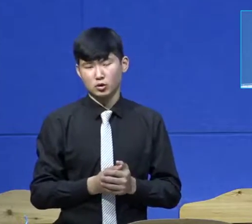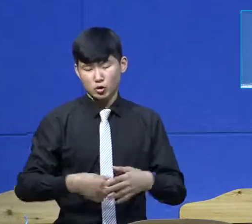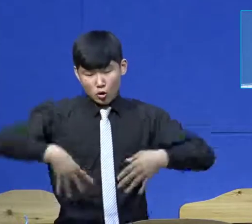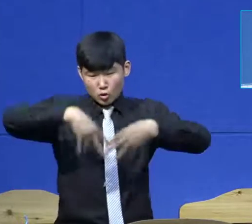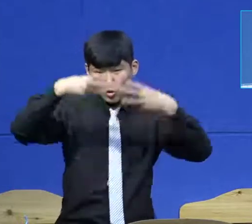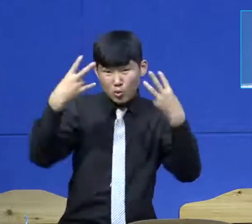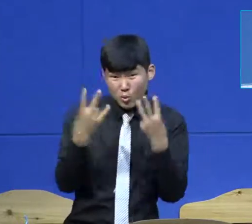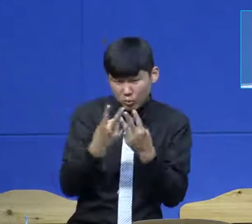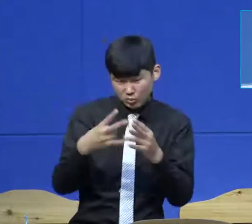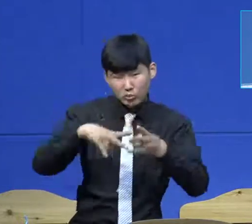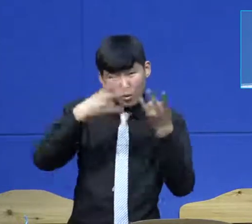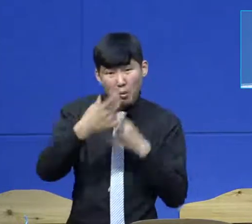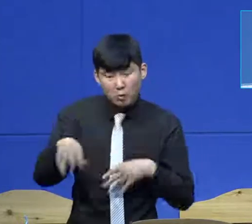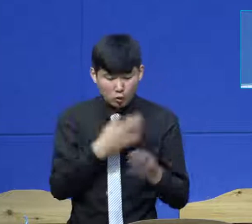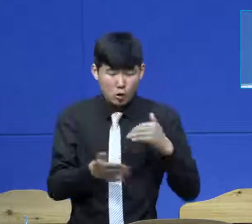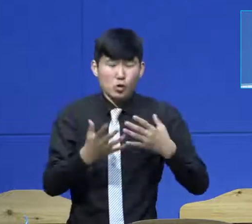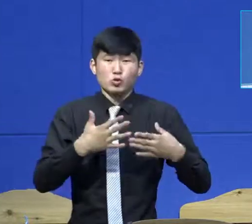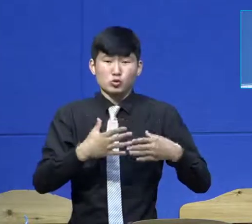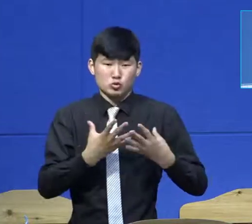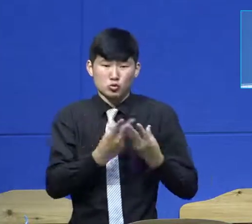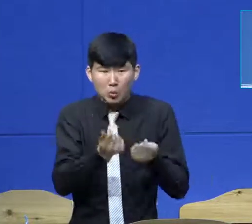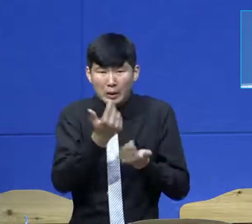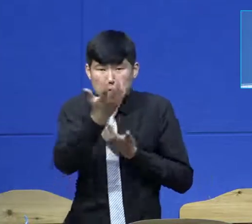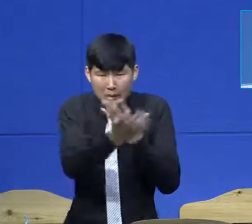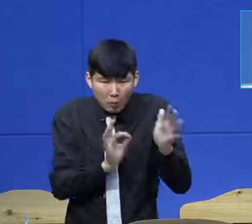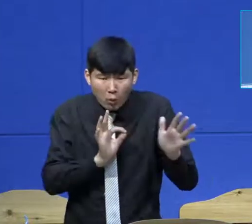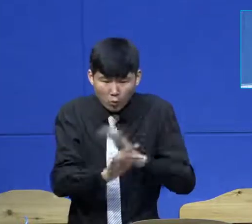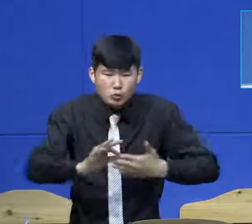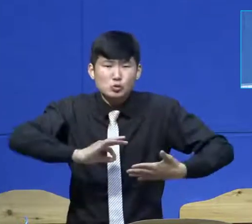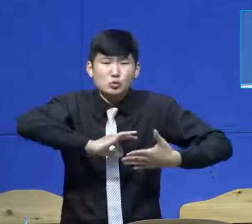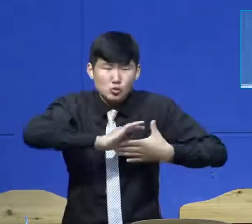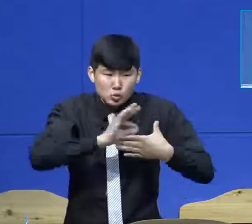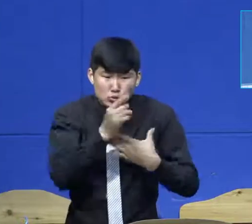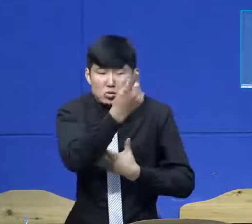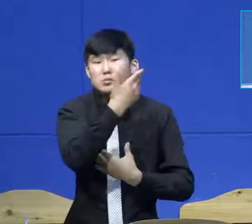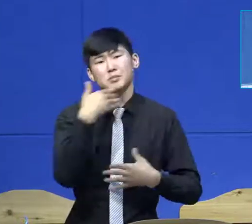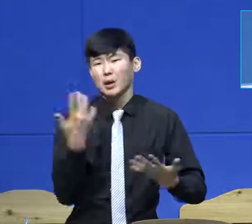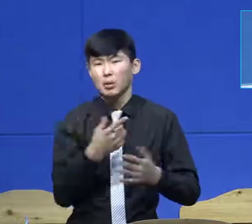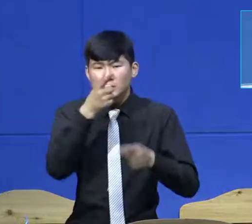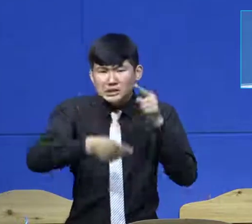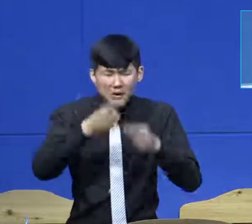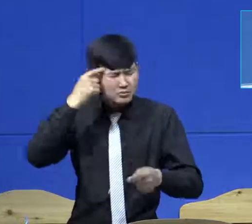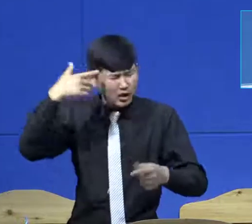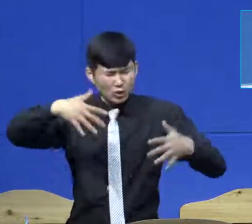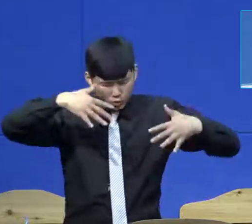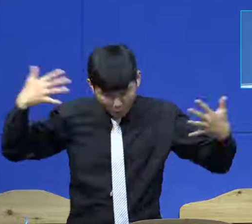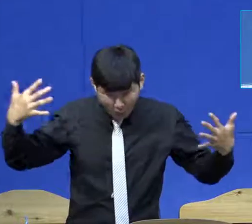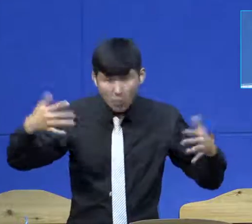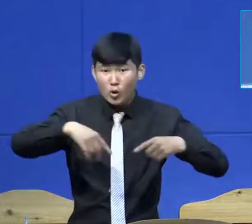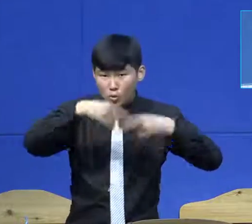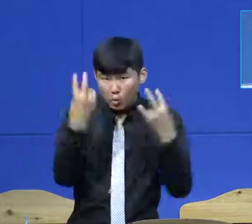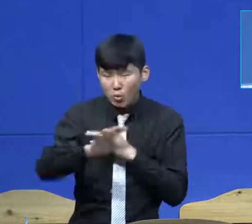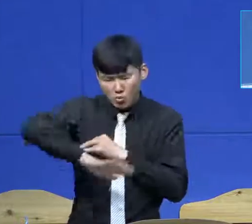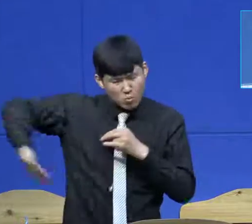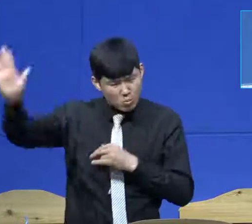Нүглээсээ болоод сүрэх, там руу очих сүнс гэж нэг ч байхгүй. Ямар ч их нүглийг байсан бүгдээр уучлаад